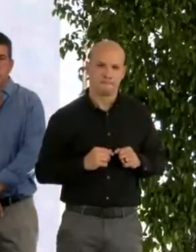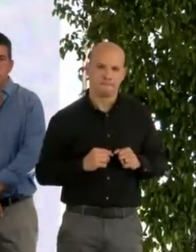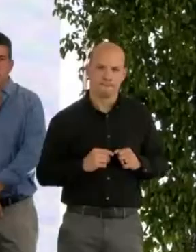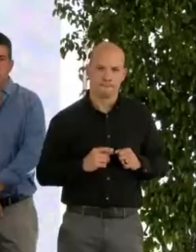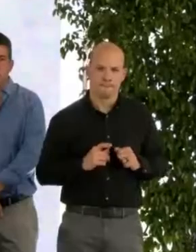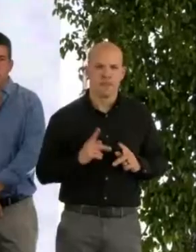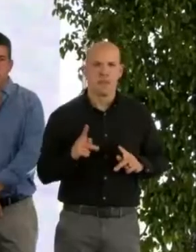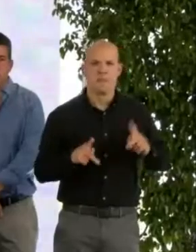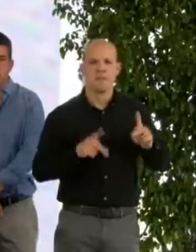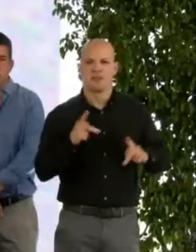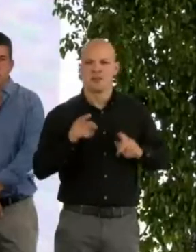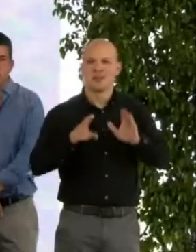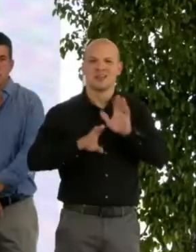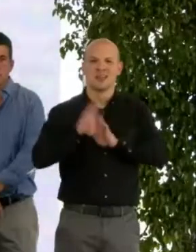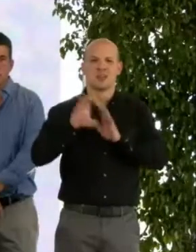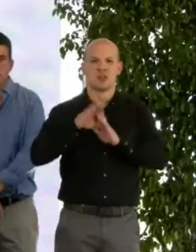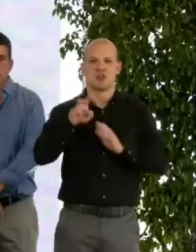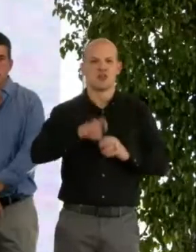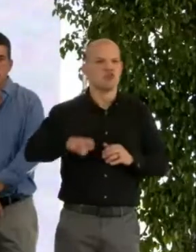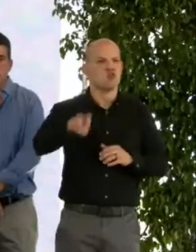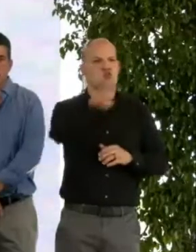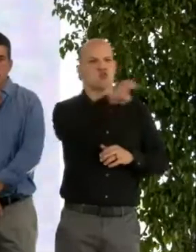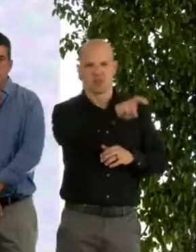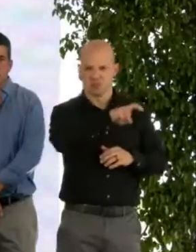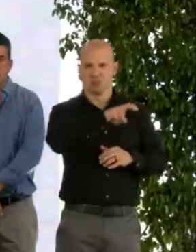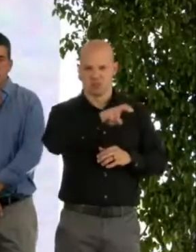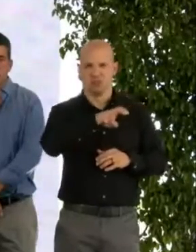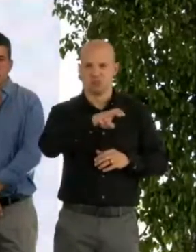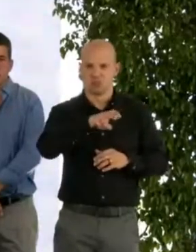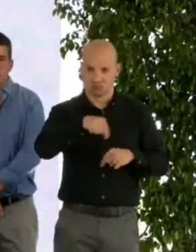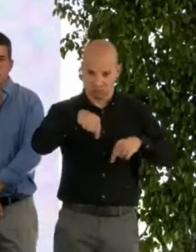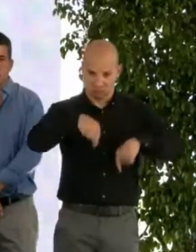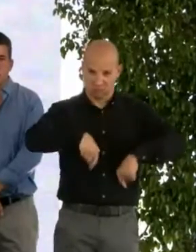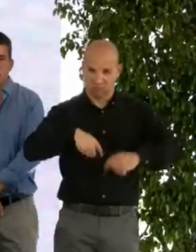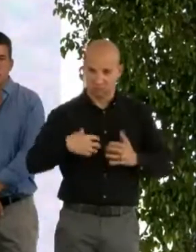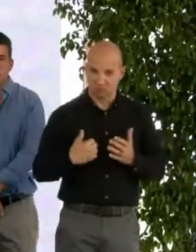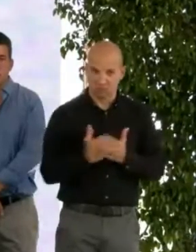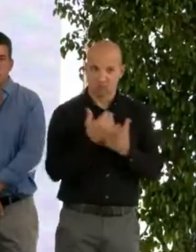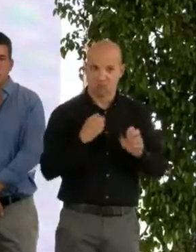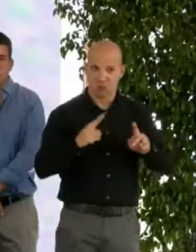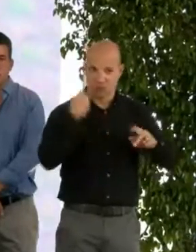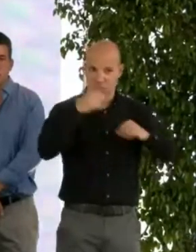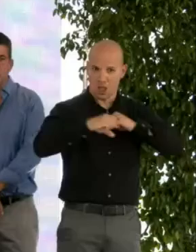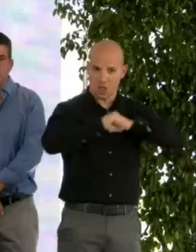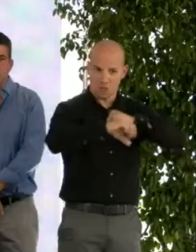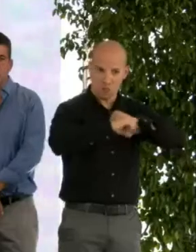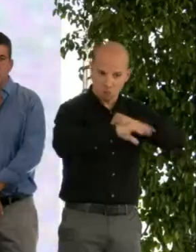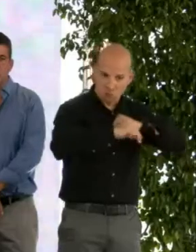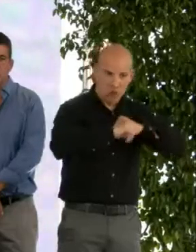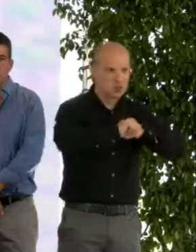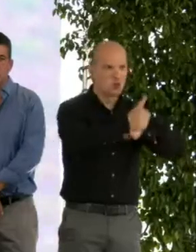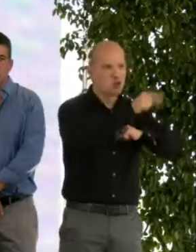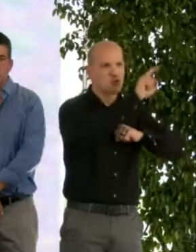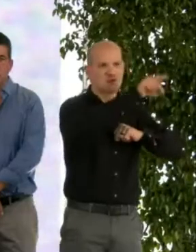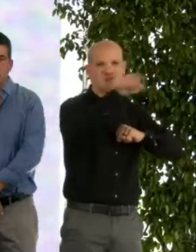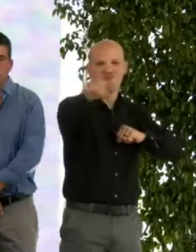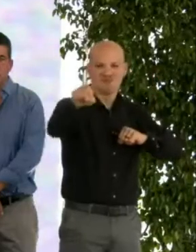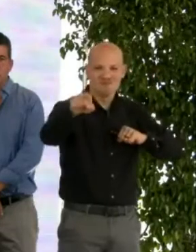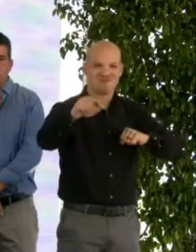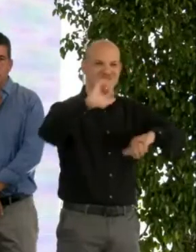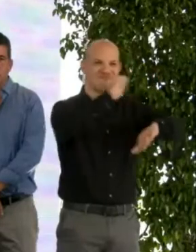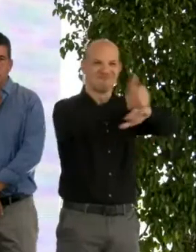el turismo, si aquí habrá algún tipo de oportunidad para promover esas otros venues o esas